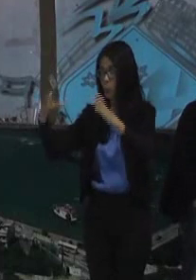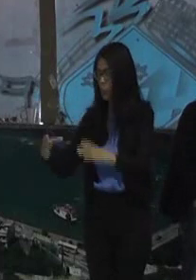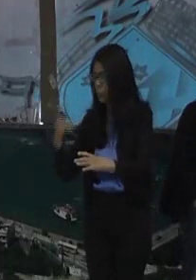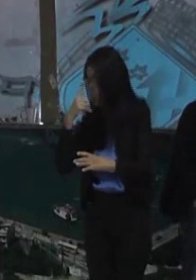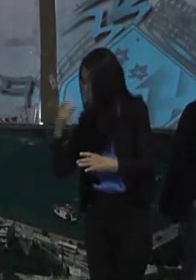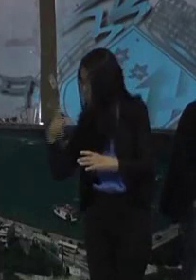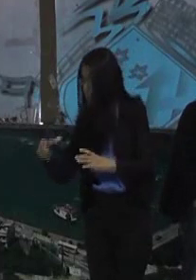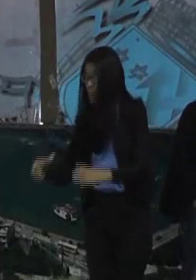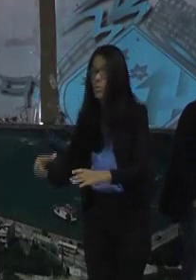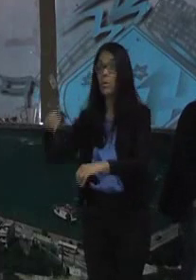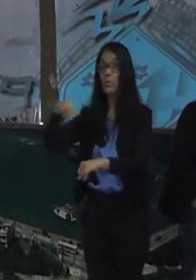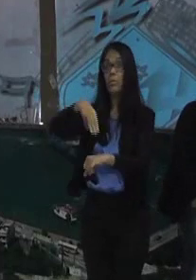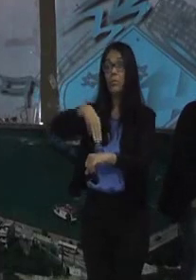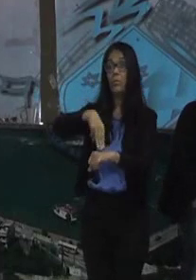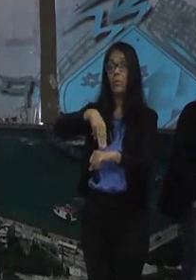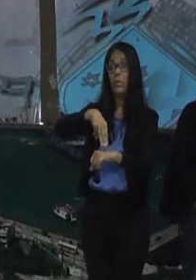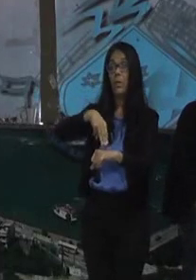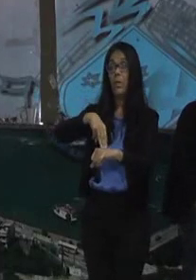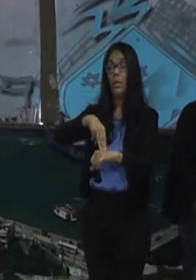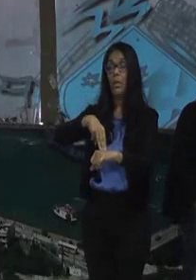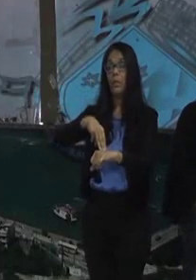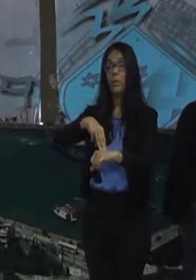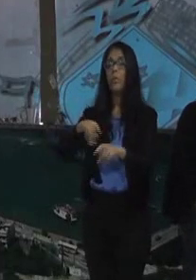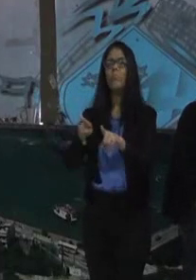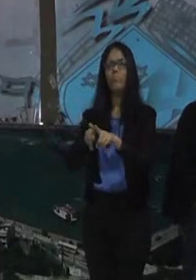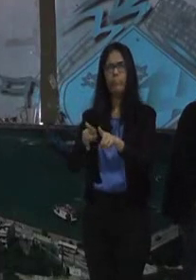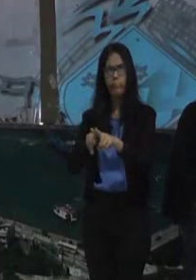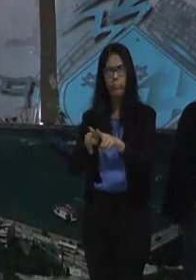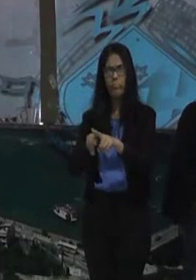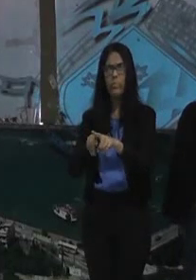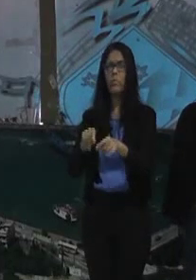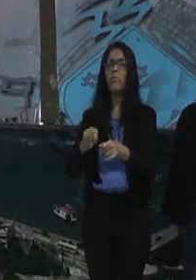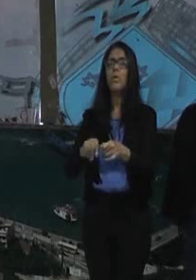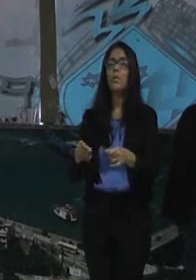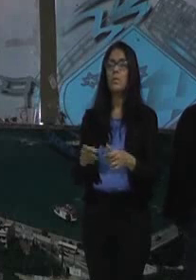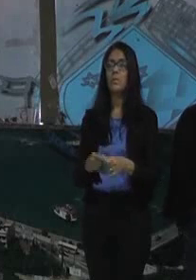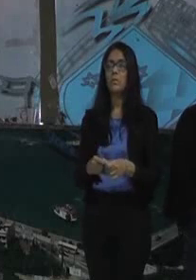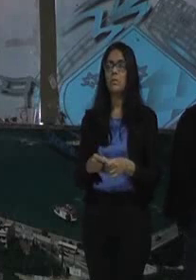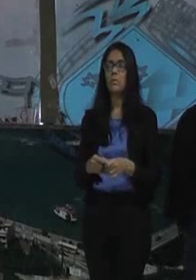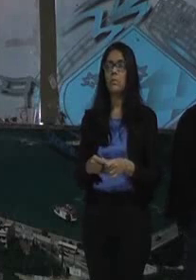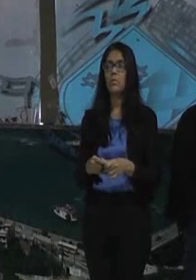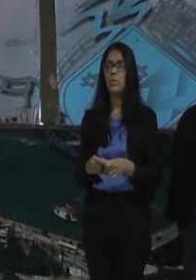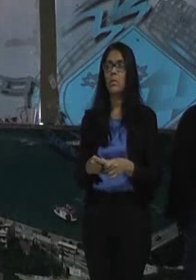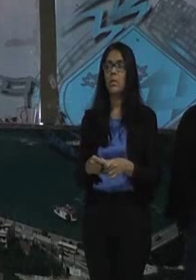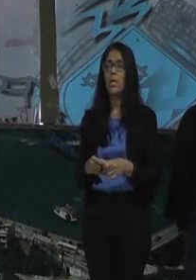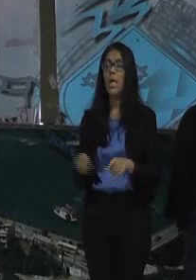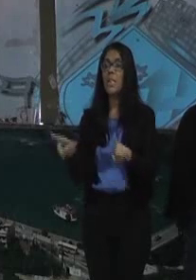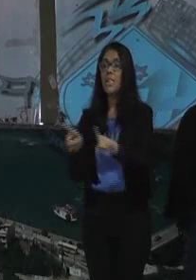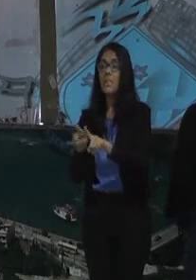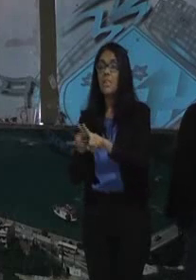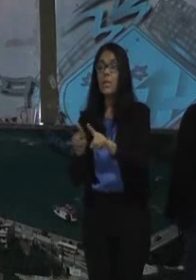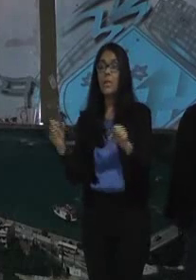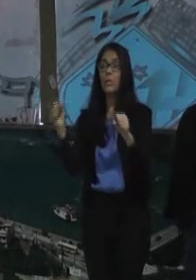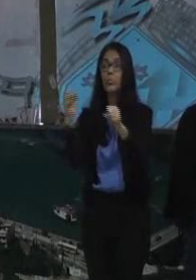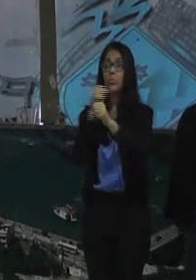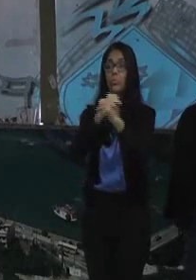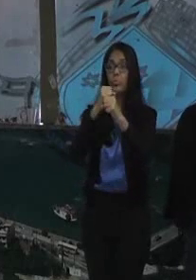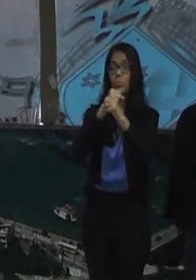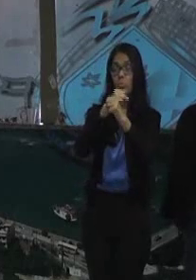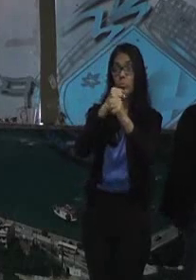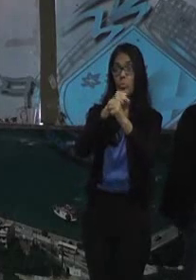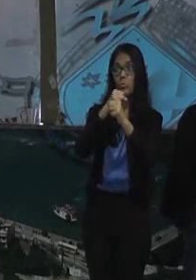também está aqui, eu pretendo deixar nessa casa. Nós também deixamos aqui a construção do anel viário